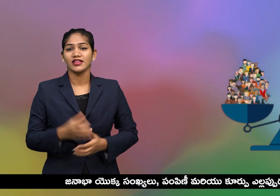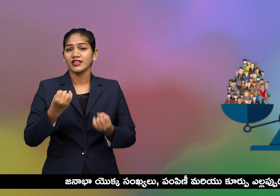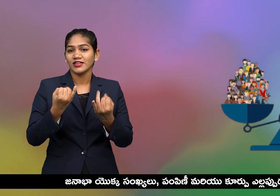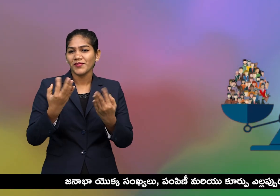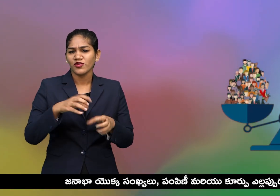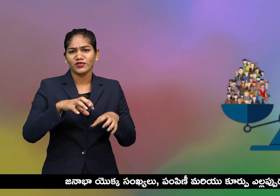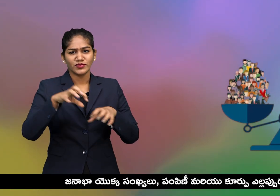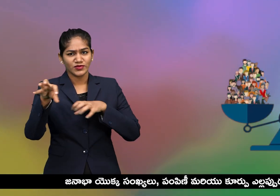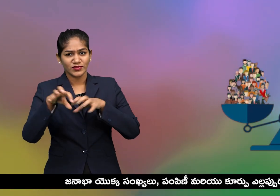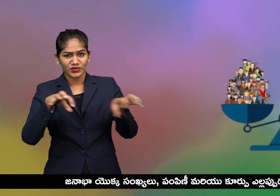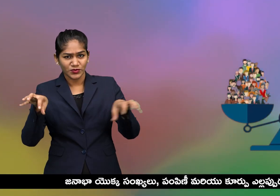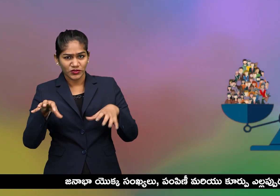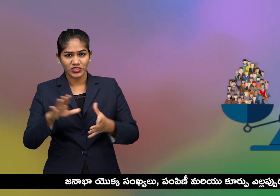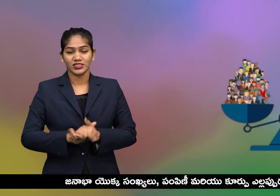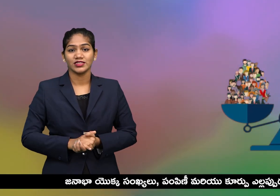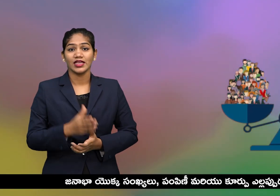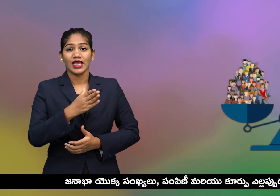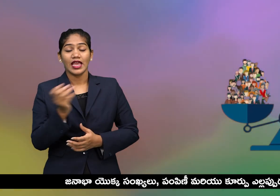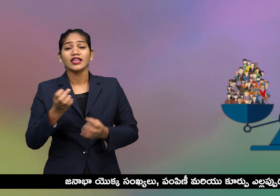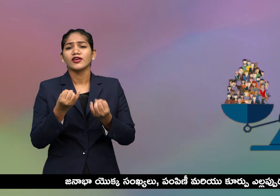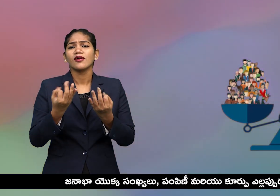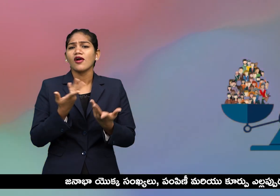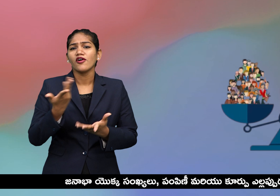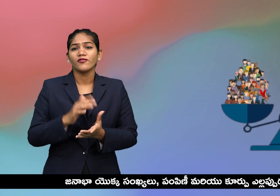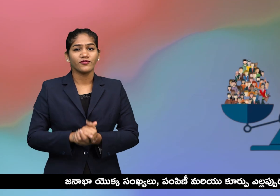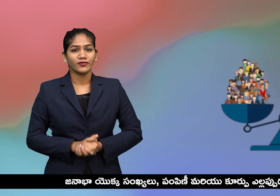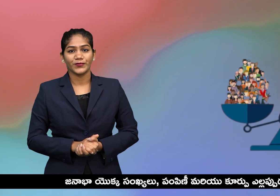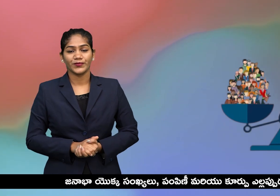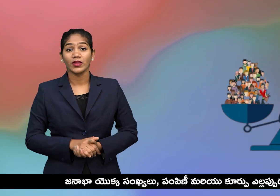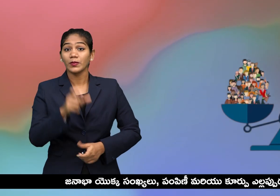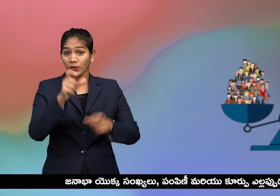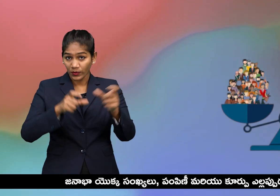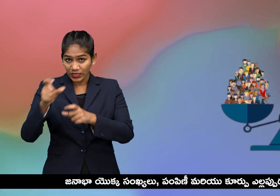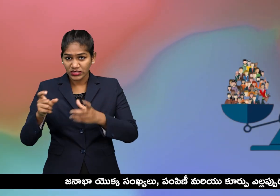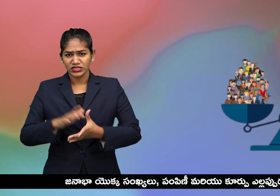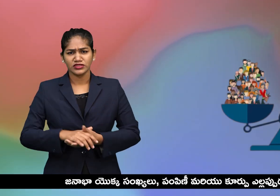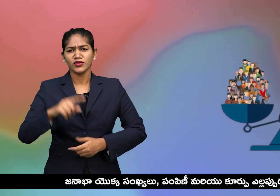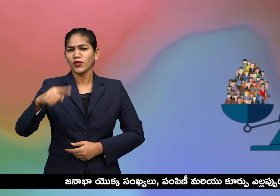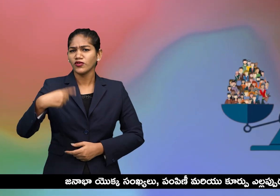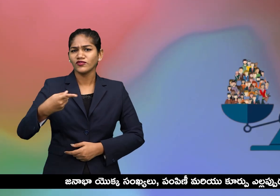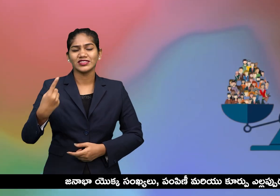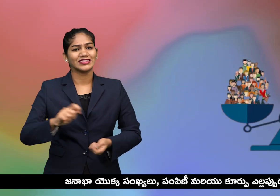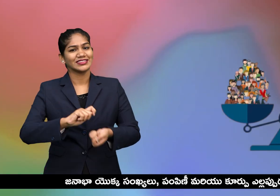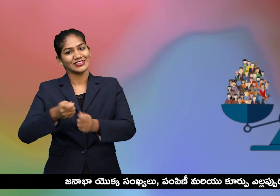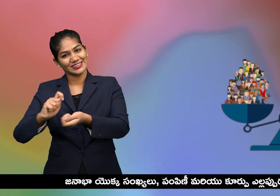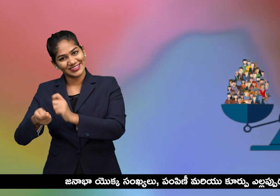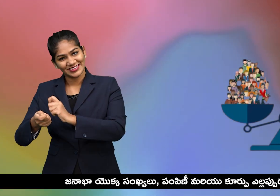జనాభా యొక్క సంఖ్యలు, పంపిణీ మరియు కూర్పు ఎల్లప్పుడూ మారుతూ ఉంటాయి.